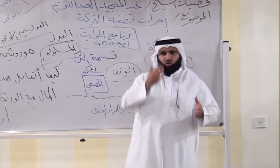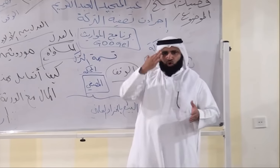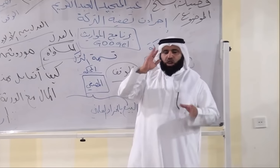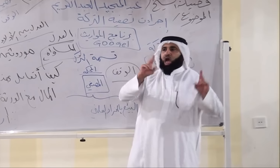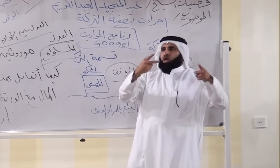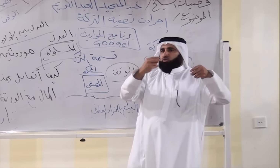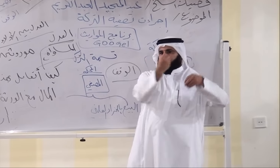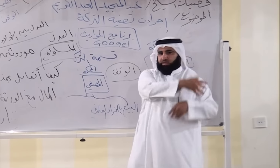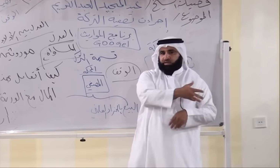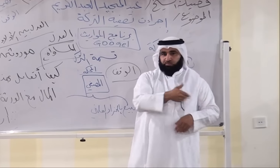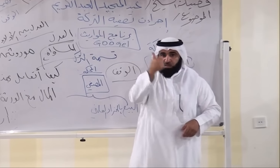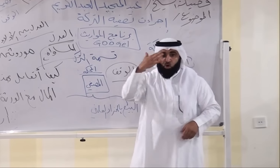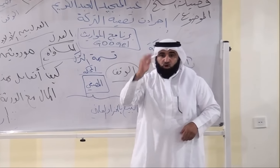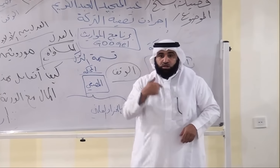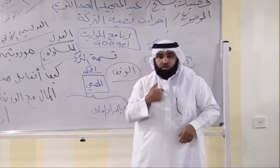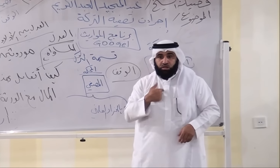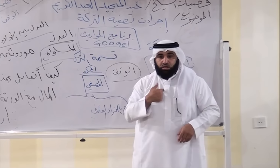هايلوكس.